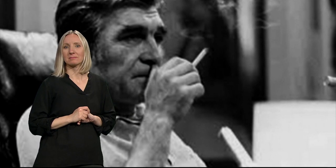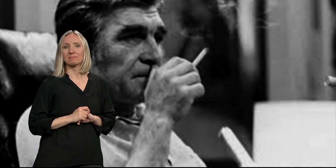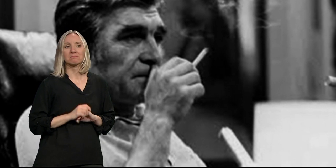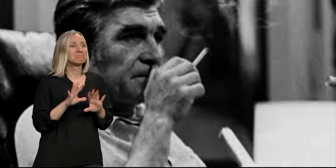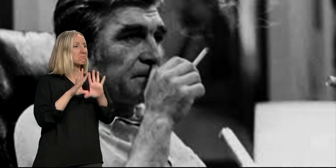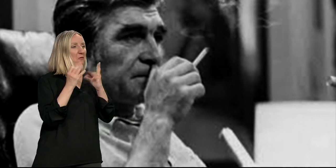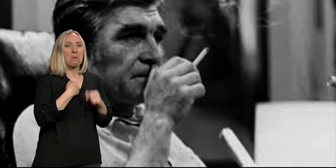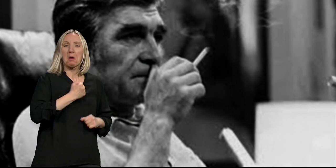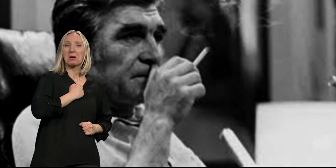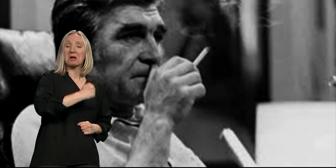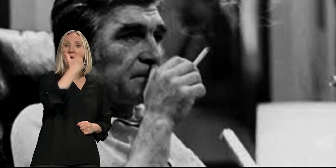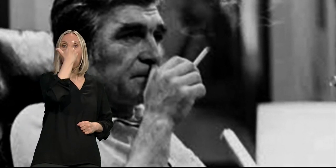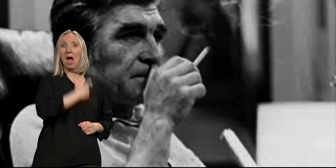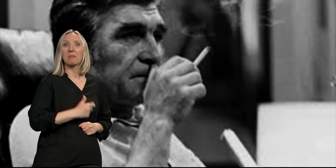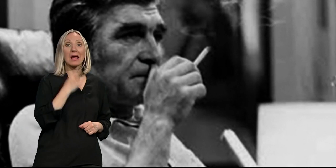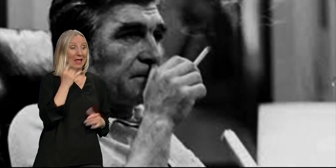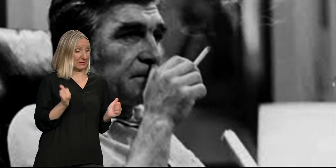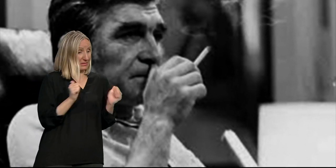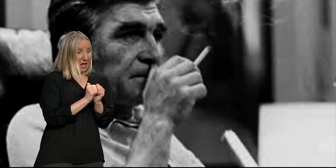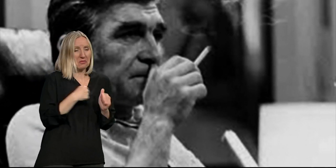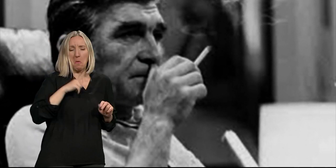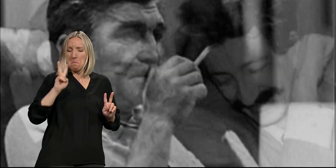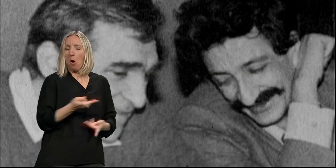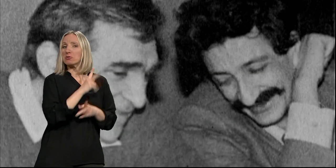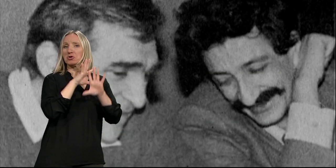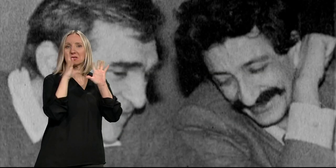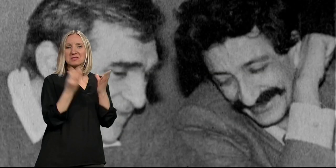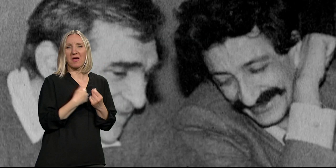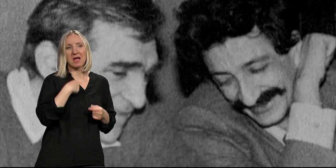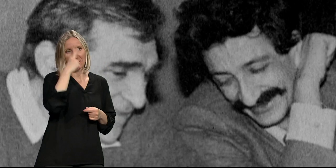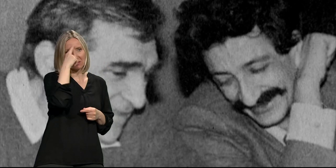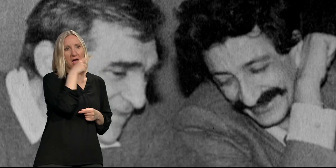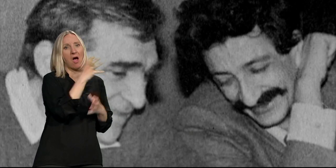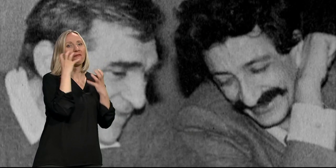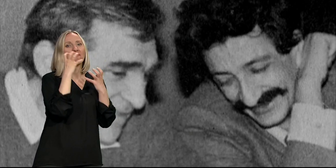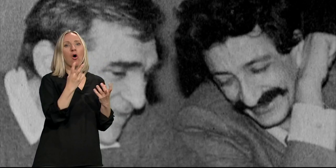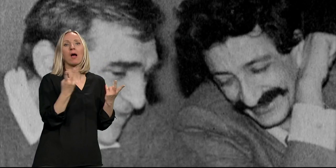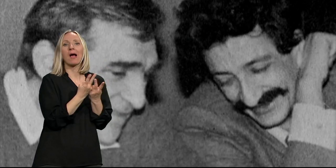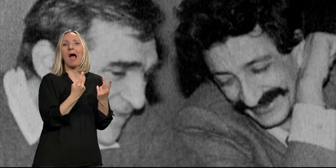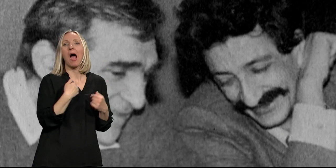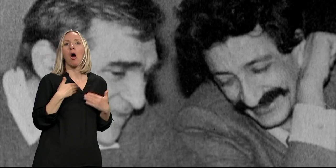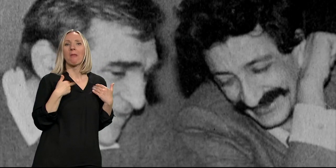smeo i sve sam i mogao, znajući da me on voli kao svoga mlađeg brata.